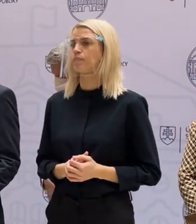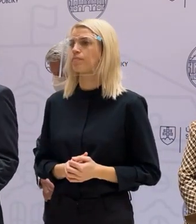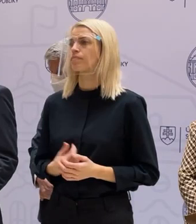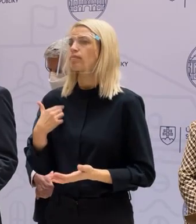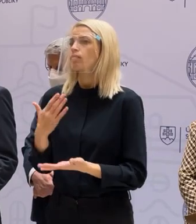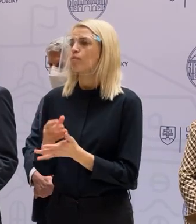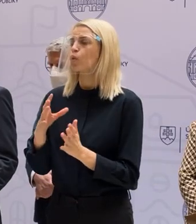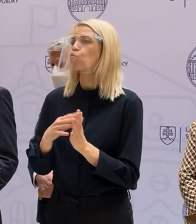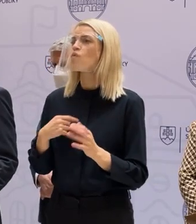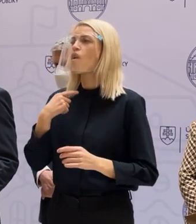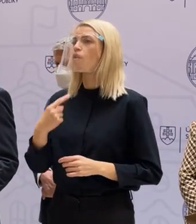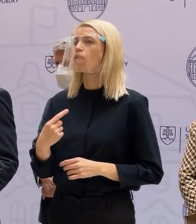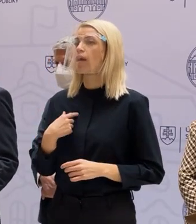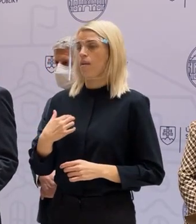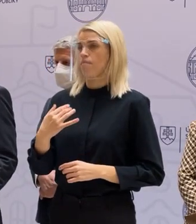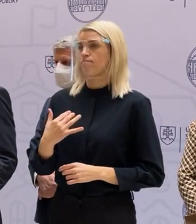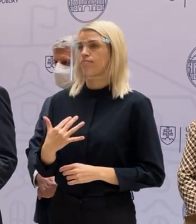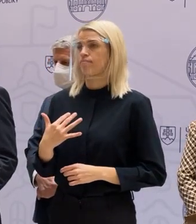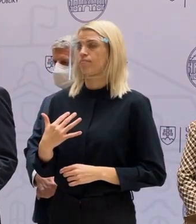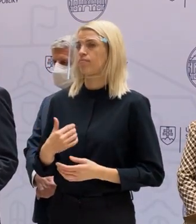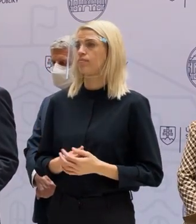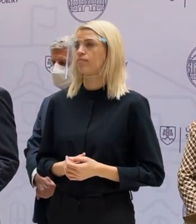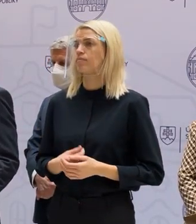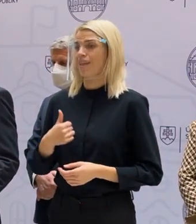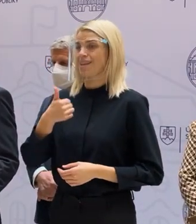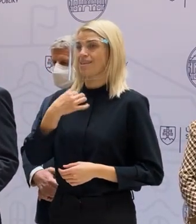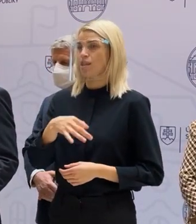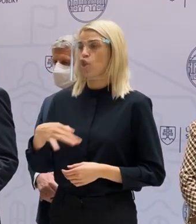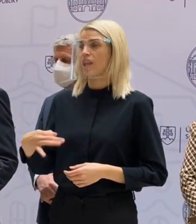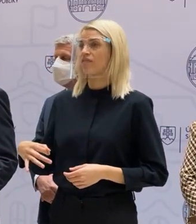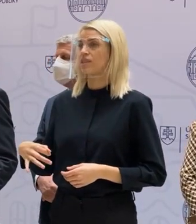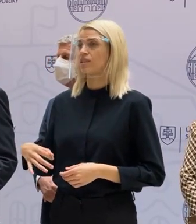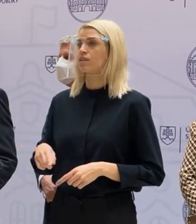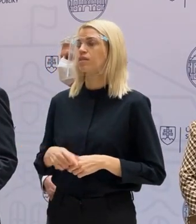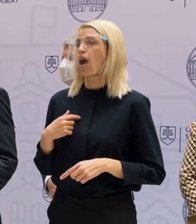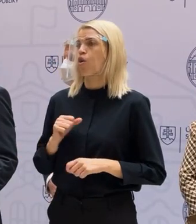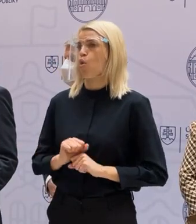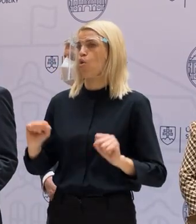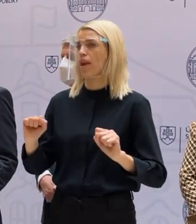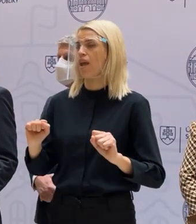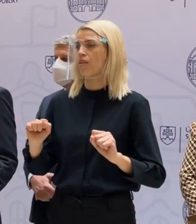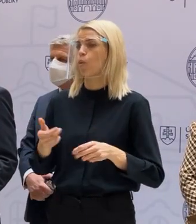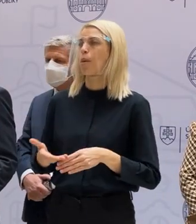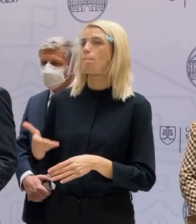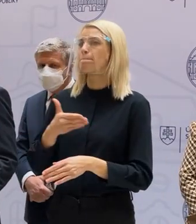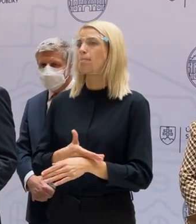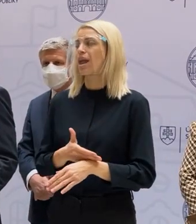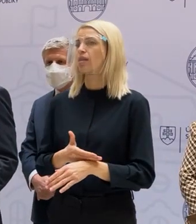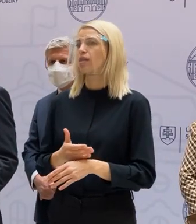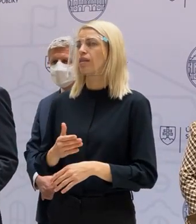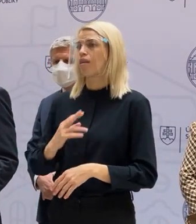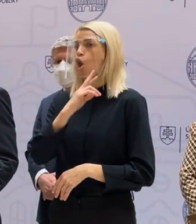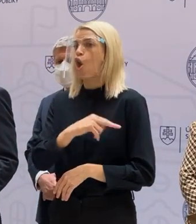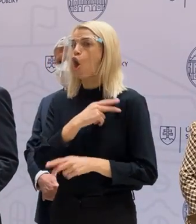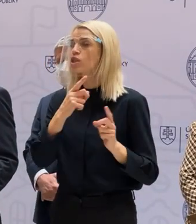Ako som na úvod hovoril, máme k dispozícii ako jednotlivci relatívne účinnú ochranu pred